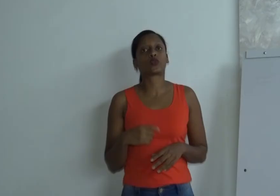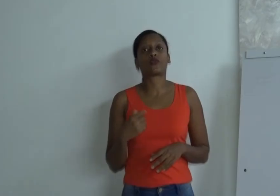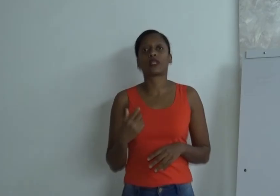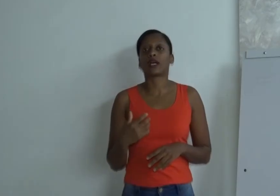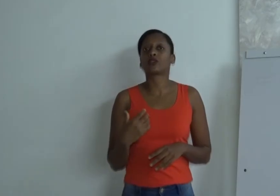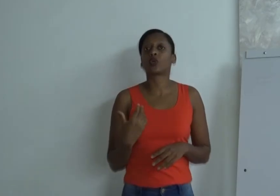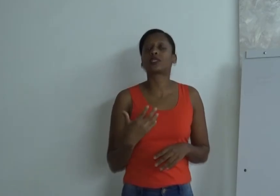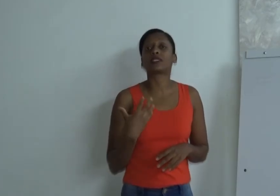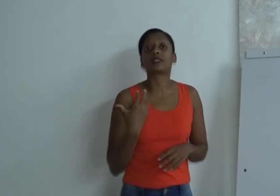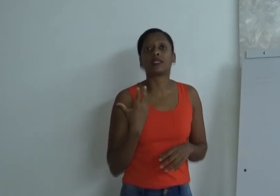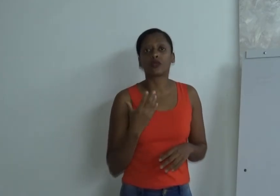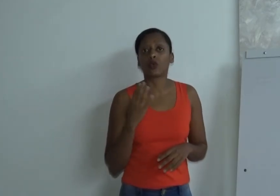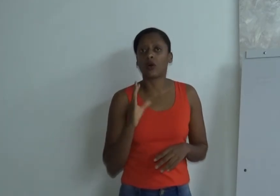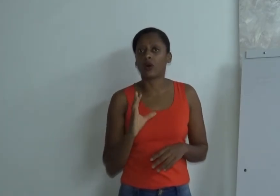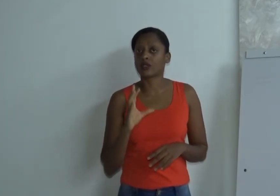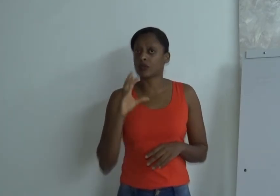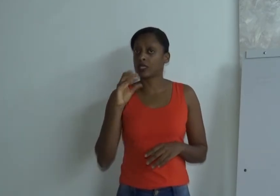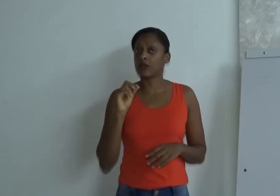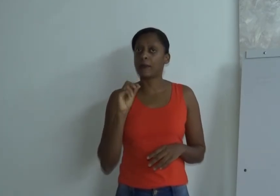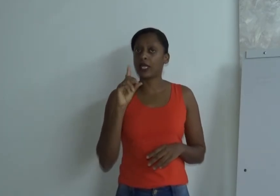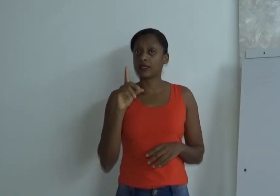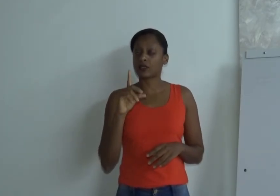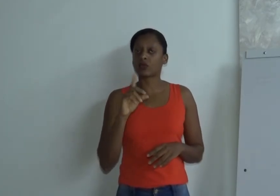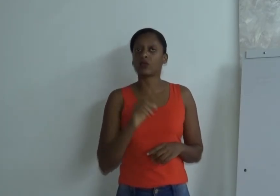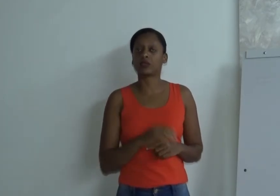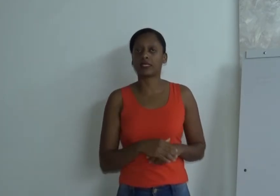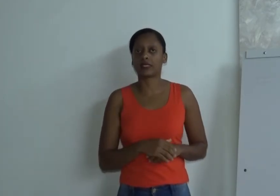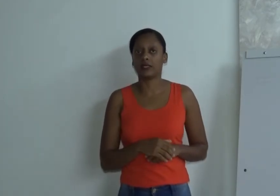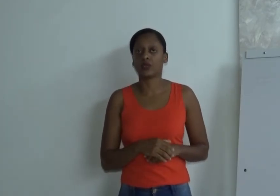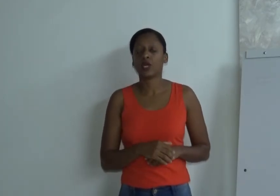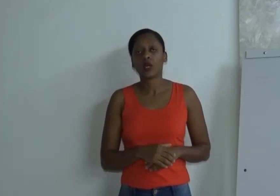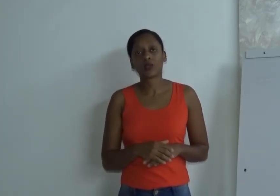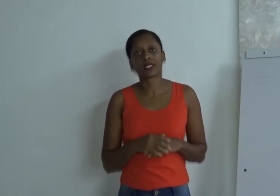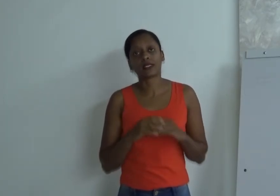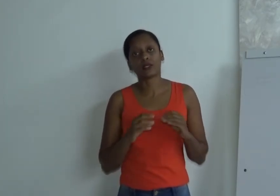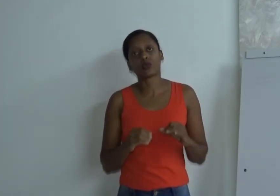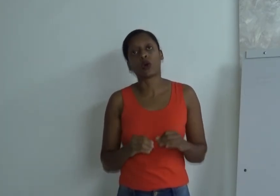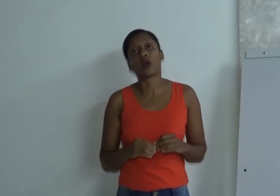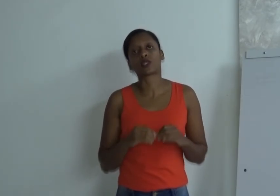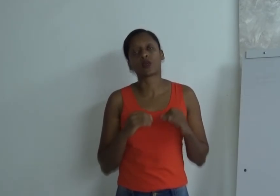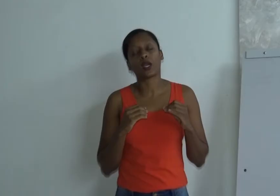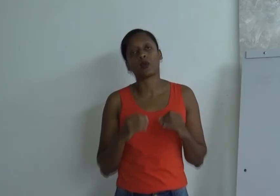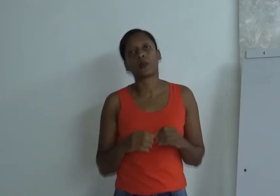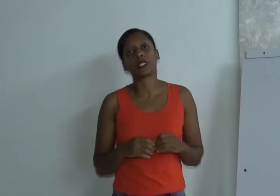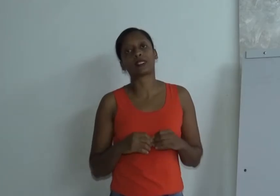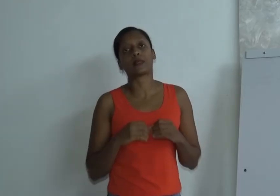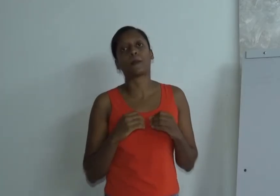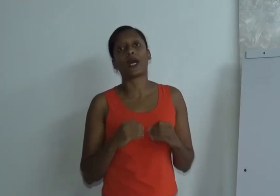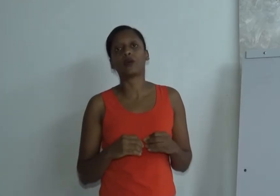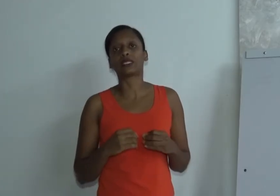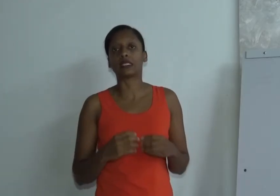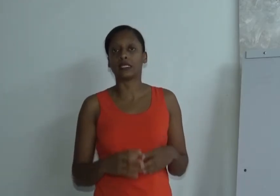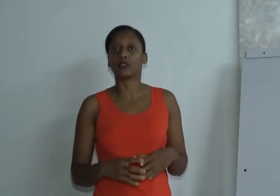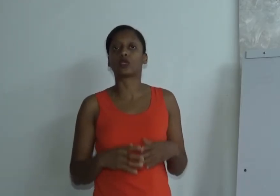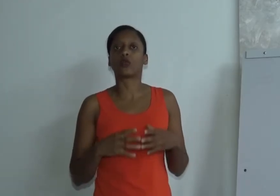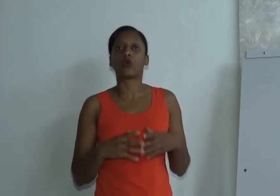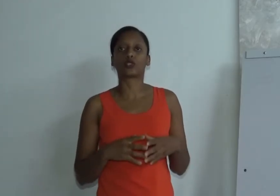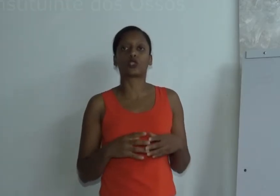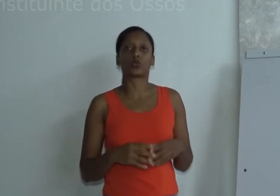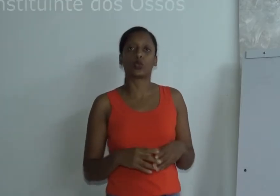vai falar do tecido ósseo, então apenas um tecido. O tecido ósseo é o principal tecido que constitui